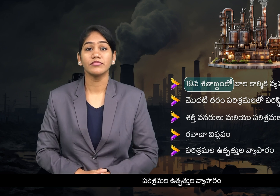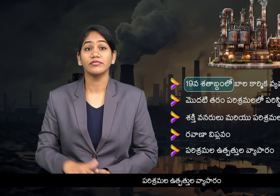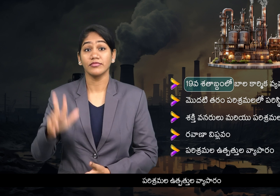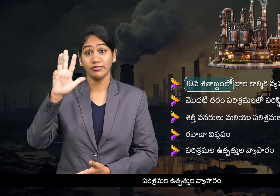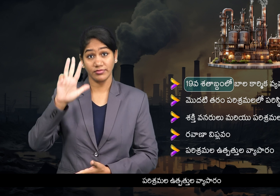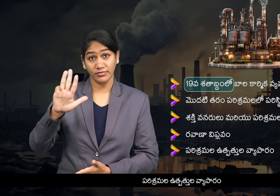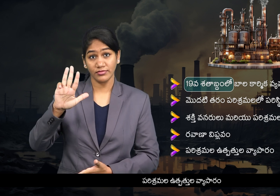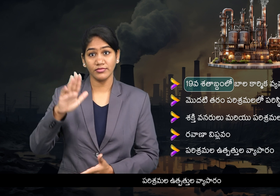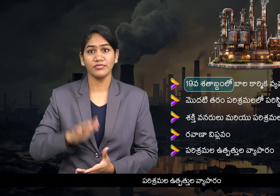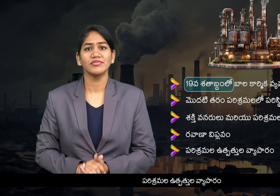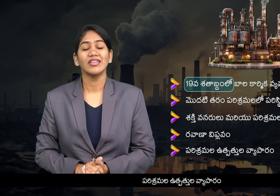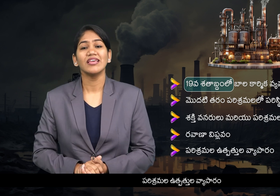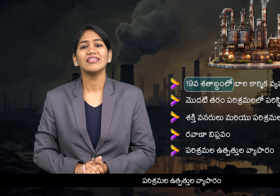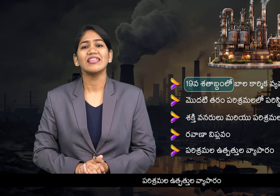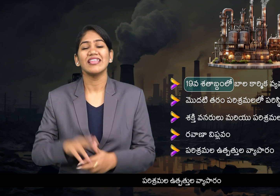పరిశ్రమల ఉత్పత్తుల వ్యాపారం,